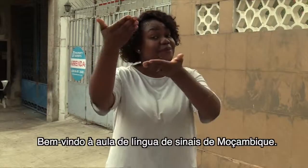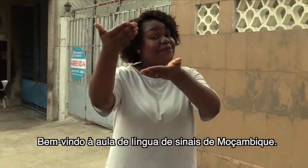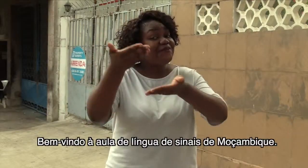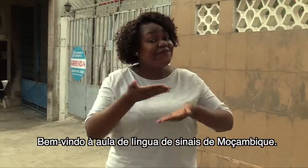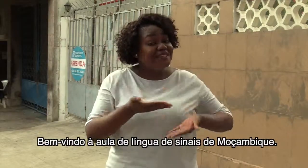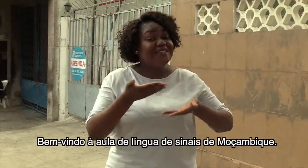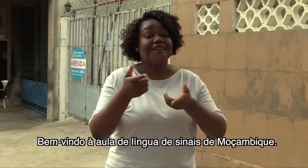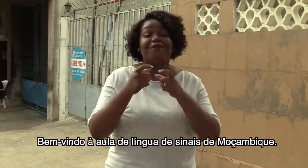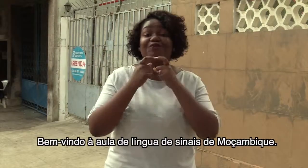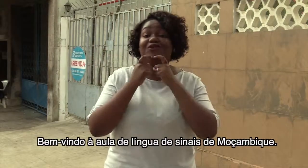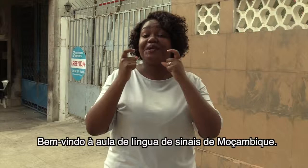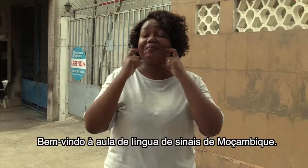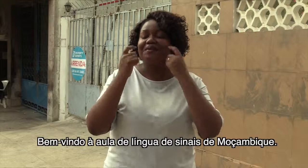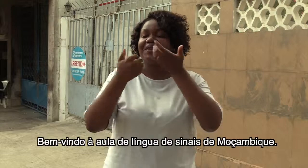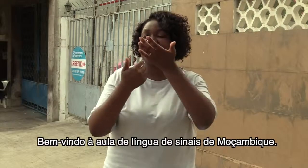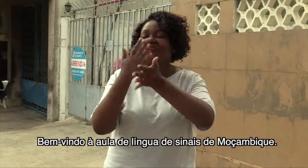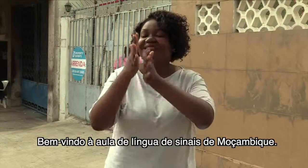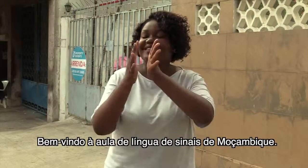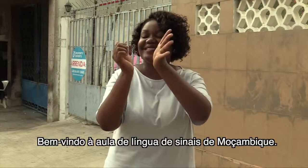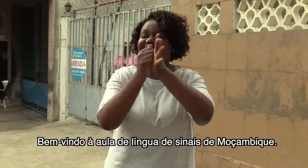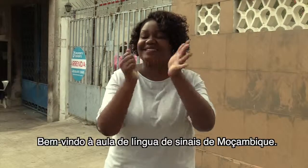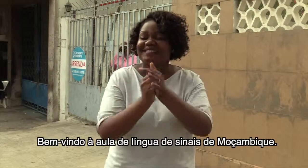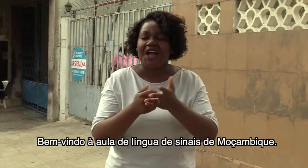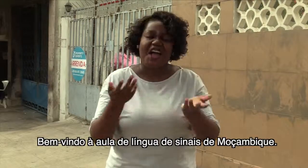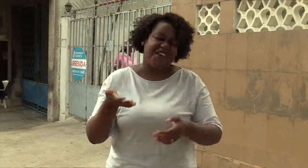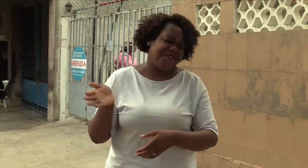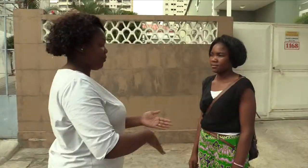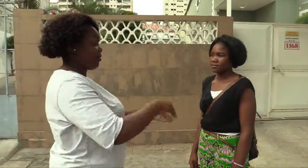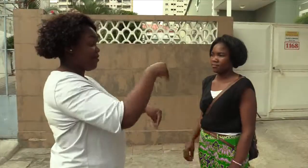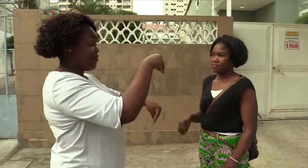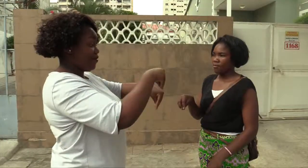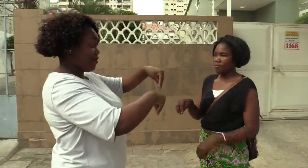Bem-vindo à aula de Língua de Sinais de Moçambique.